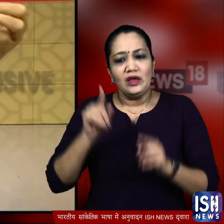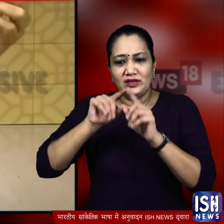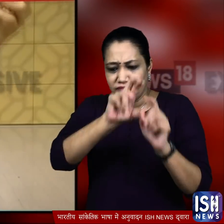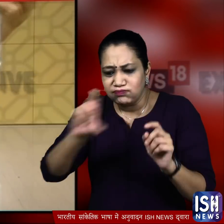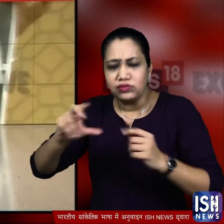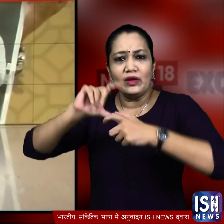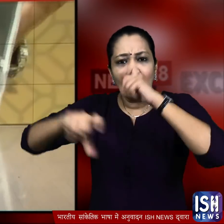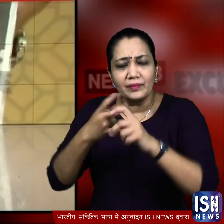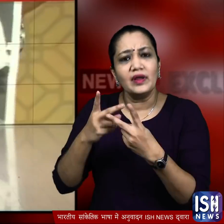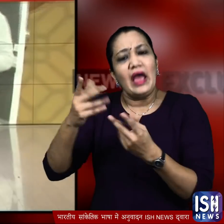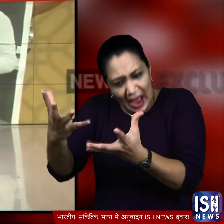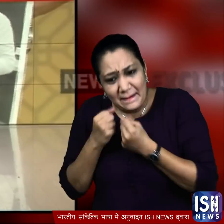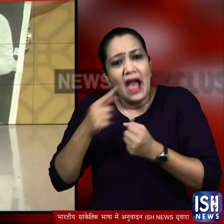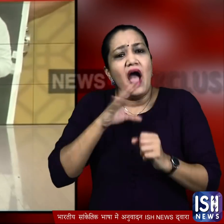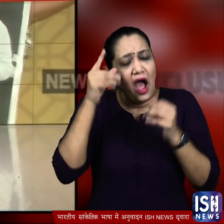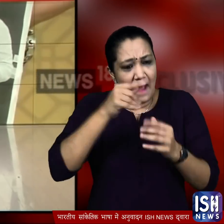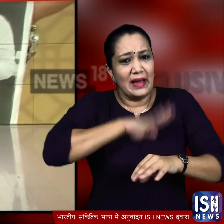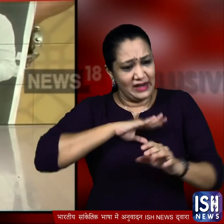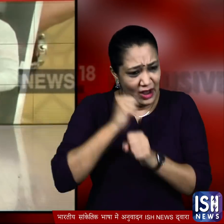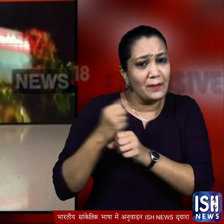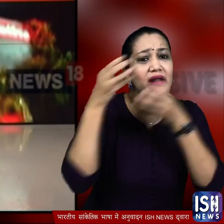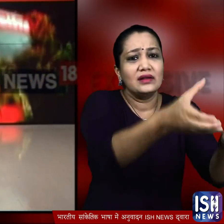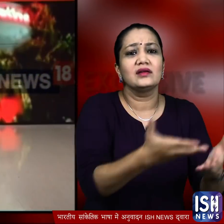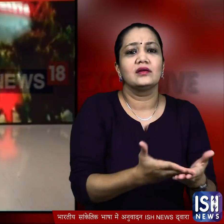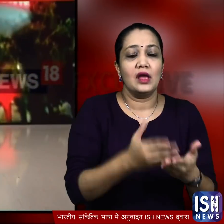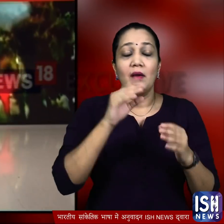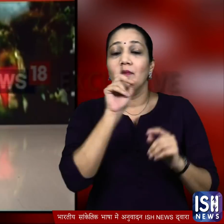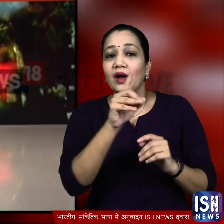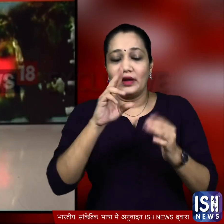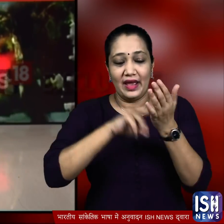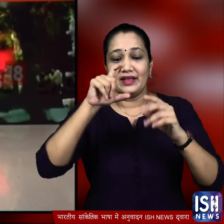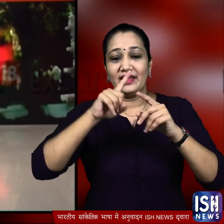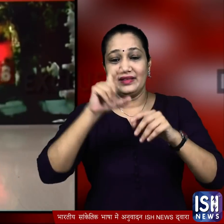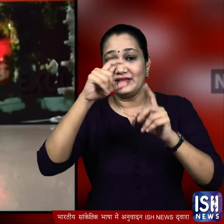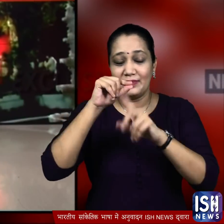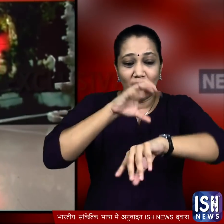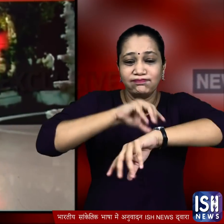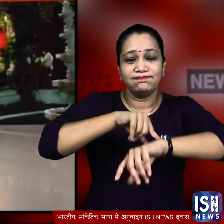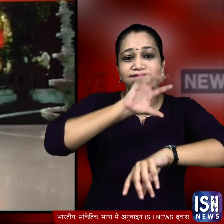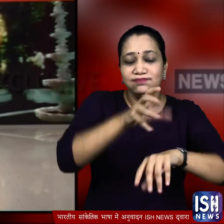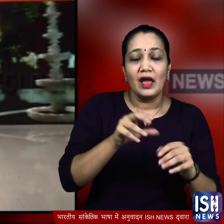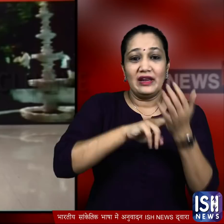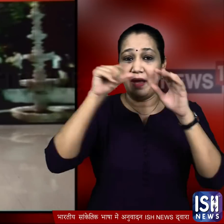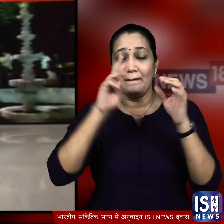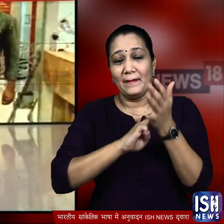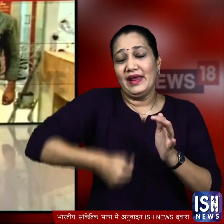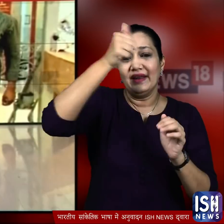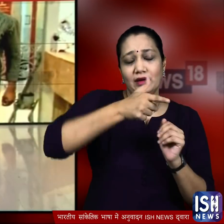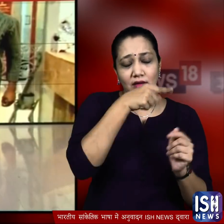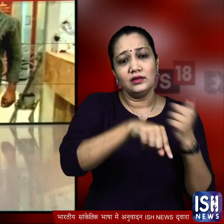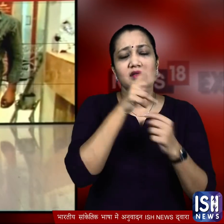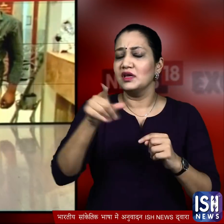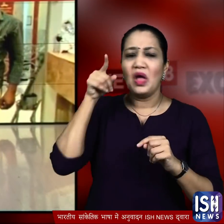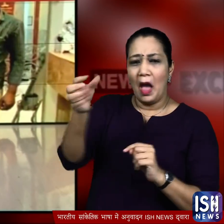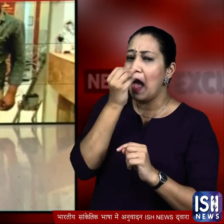पार्टी ने महाराष्ट्र सरकार को देने के लिए ही मंगवाई थी, लेकिन एनसीपी नेता और महाराष्ट्र सरकार में कैबिनेट मंत्री नवाब मलिक ने